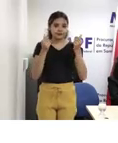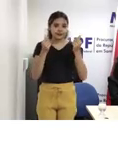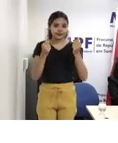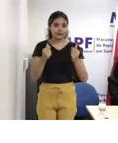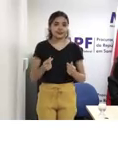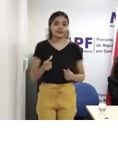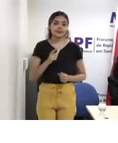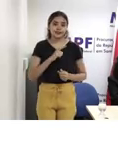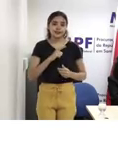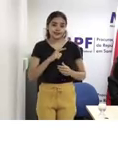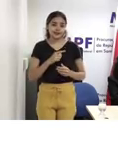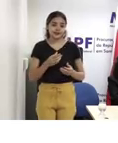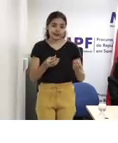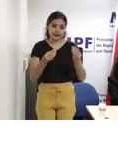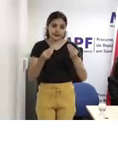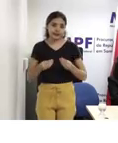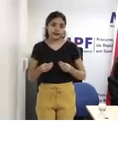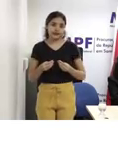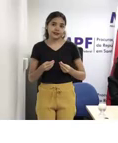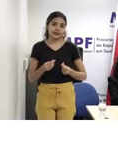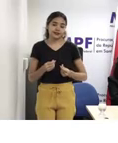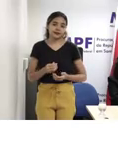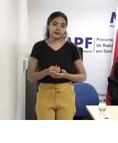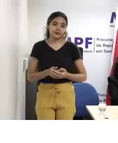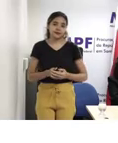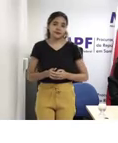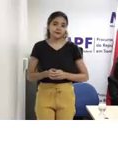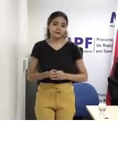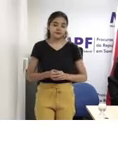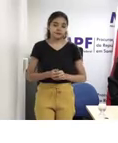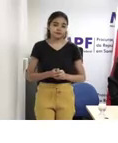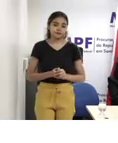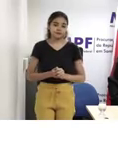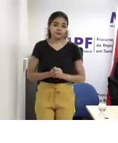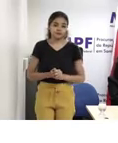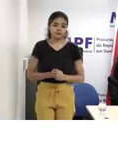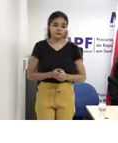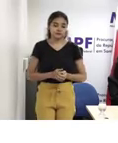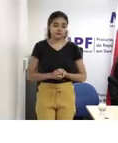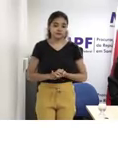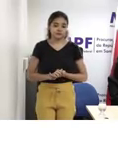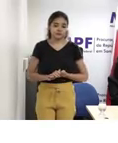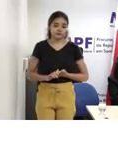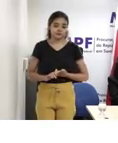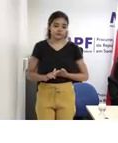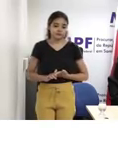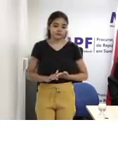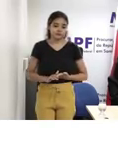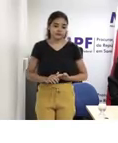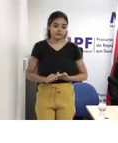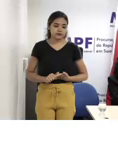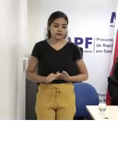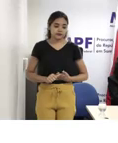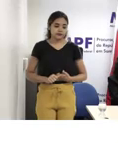específica qualquer pessoa pode est pode estar praticando esse crime e nesse ponto para